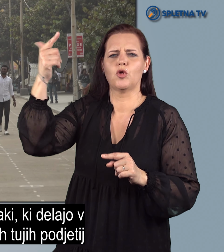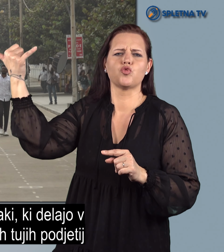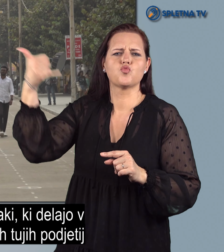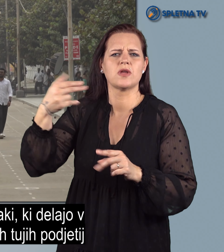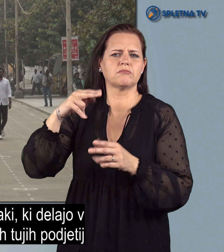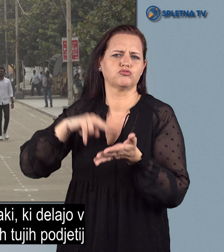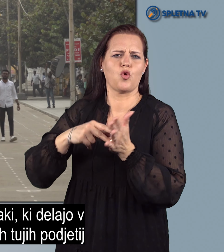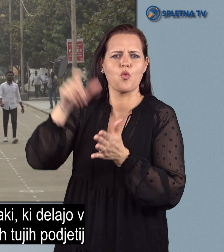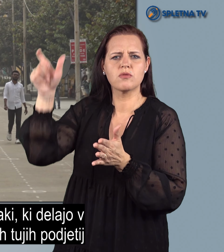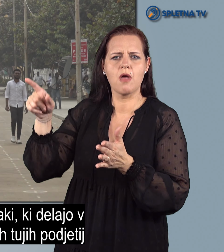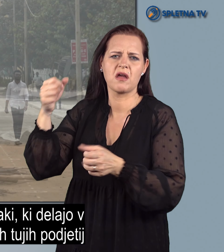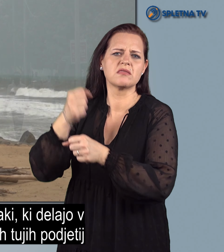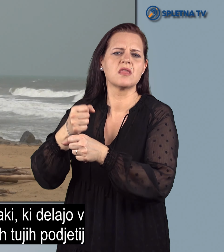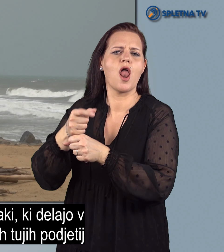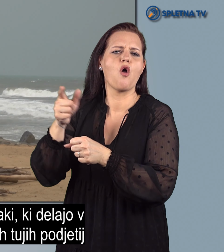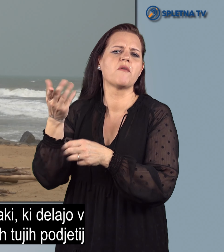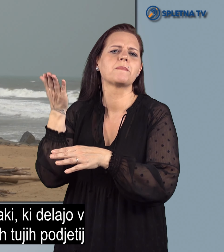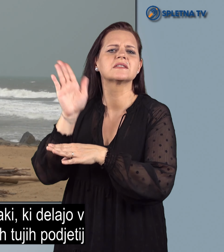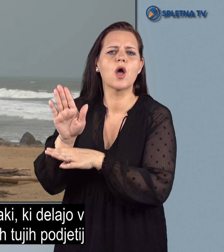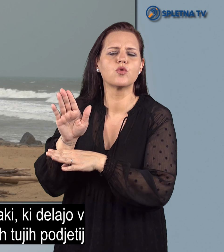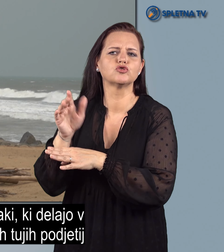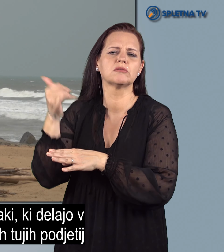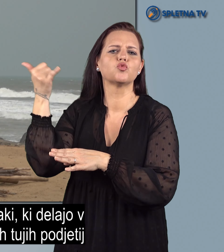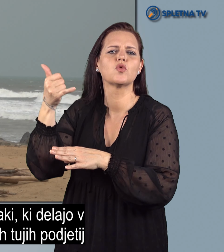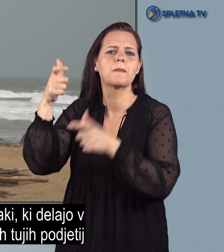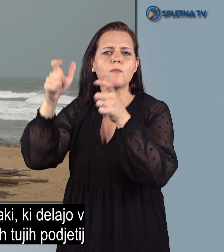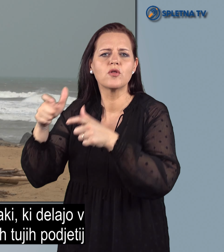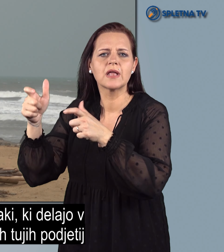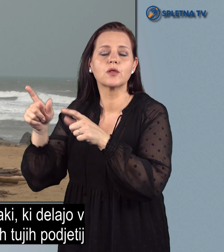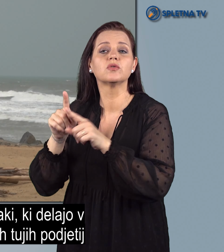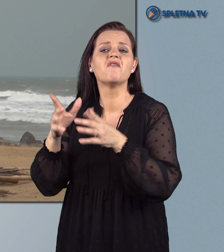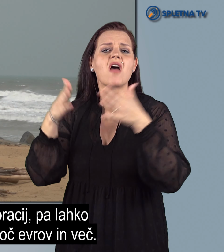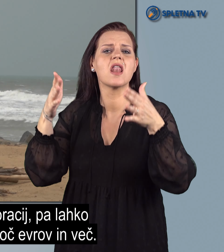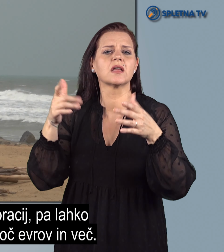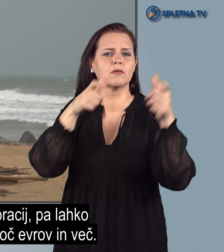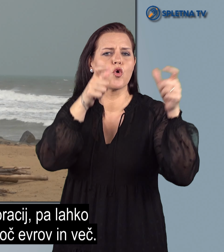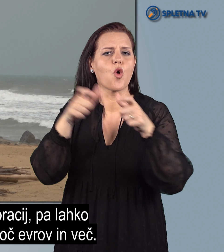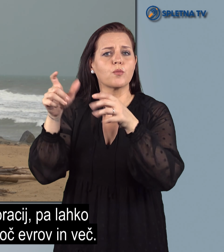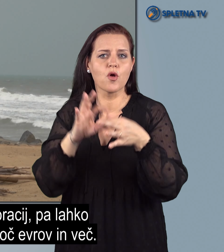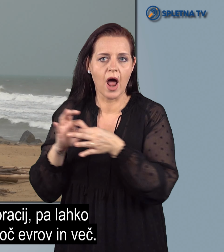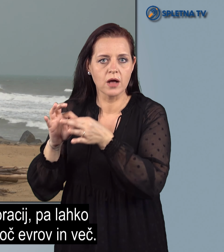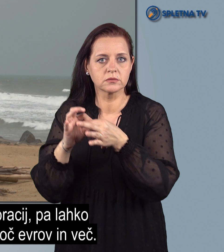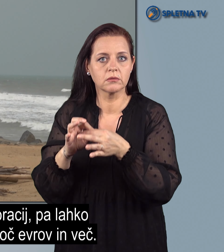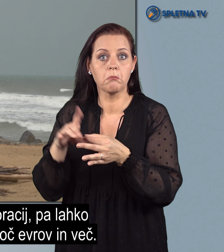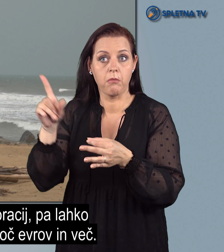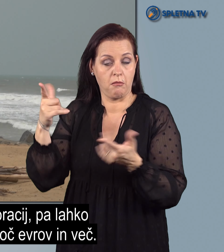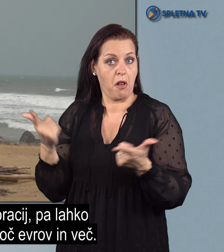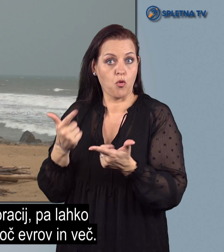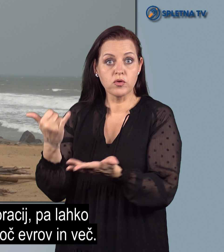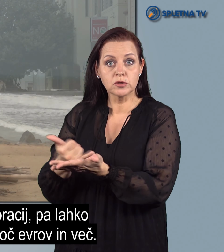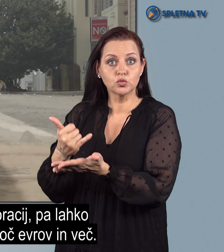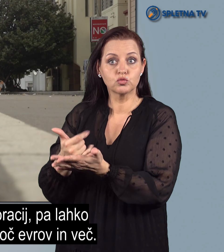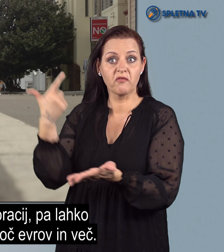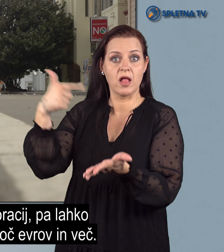Tuji strokovnjaki, ki delajo v predstavništvih tujih podjetij in velikih korporacij, pa lahko zaslužijo 2000 evrov